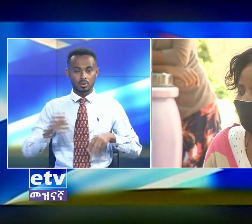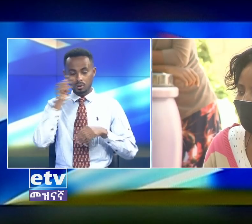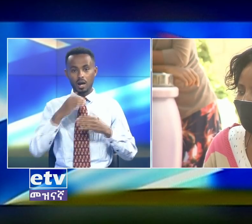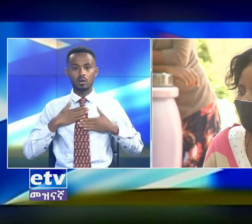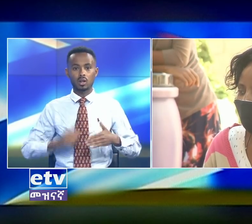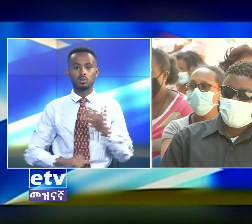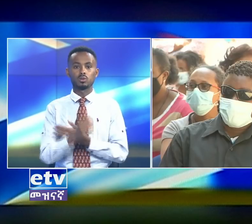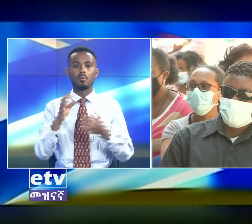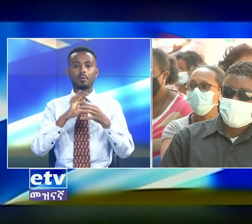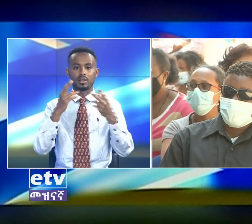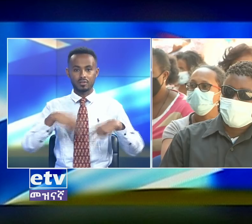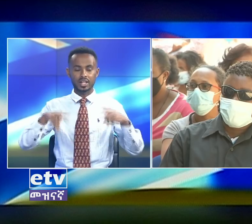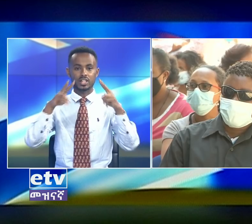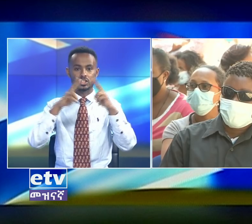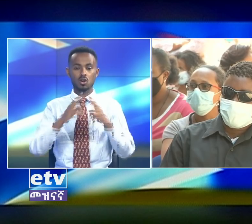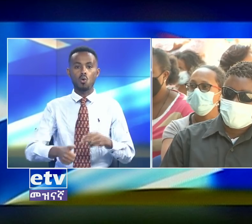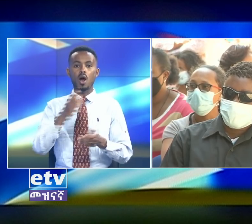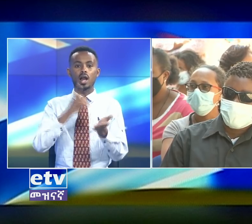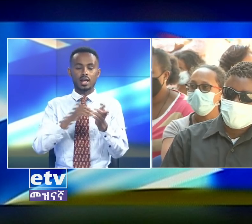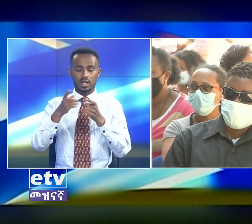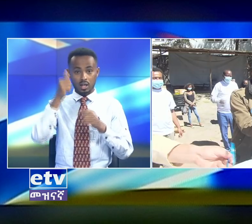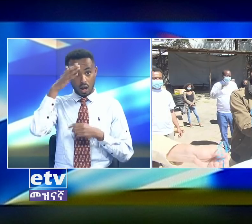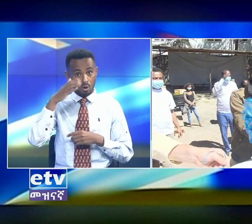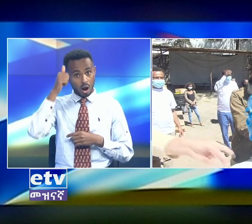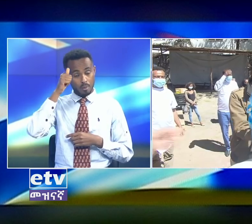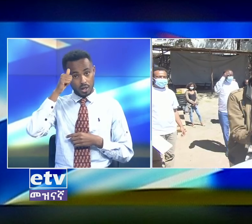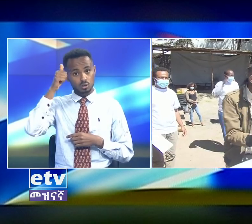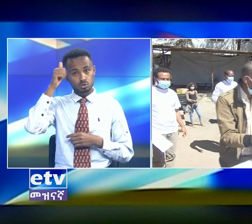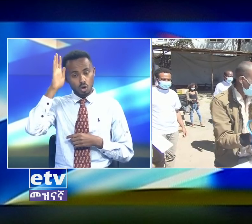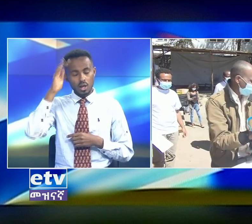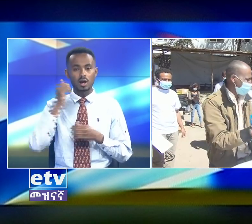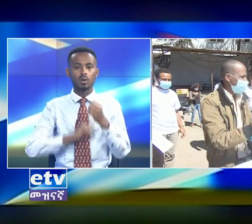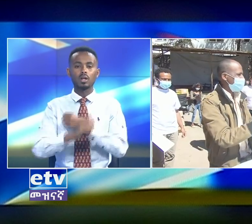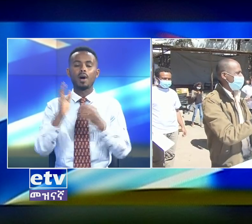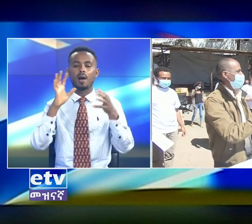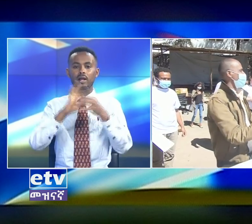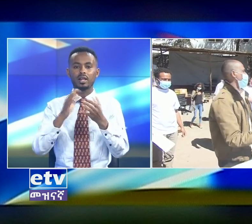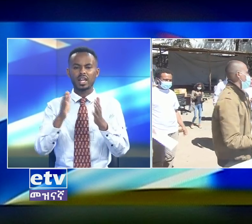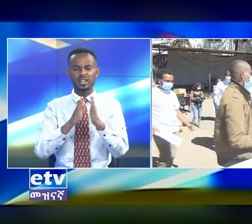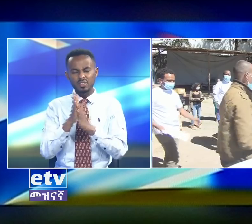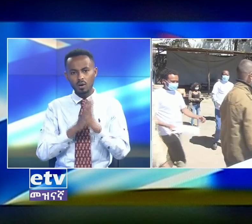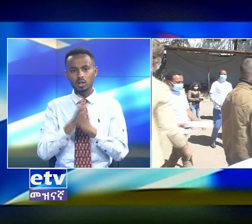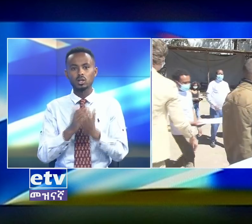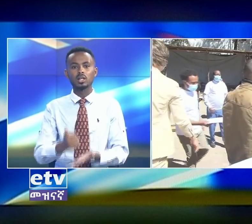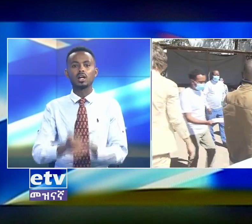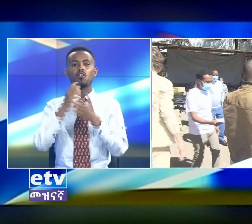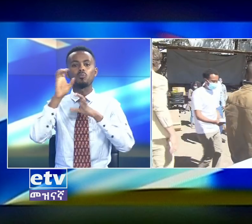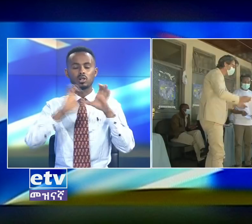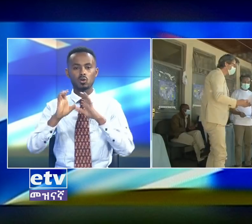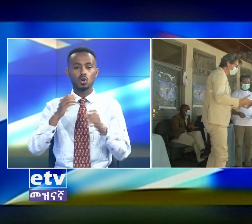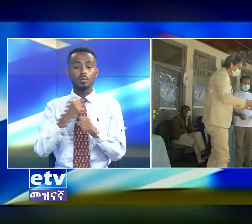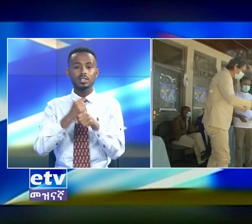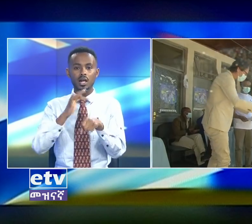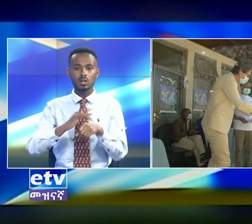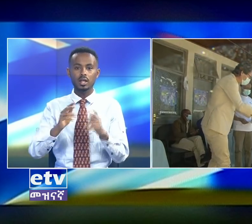የኢትዮጵያ አካል ጉዳተኞች ማህበራት ፌዴሬሽን ዋና ዳይሬክተር አቶ አባይ ነጉጆ የአካል ጉዳተኛ ማህበራት እንደየፍላጎታቸው ድጋፍ መደረጉ በስራቸው